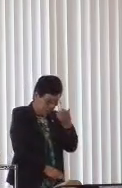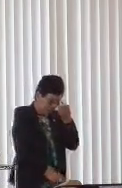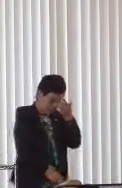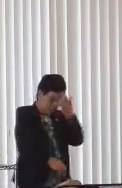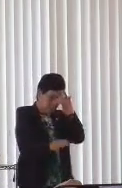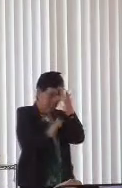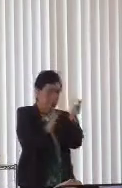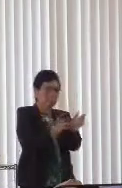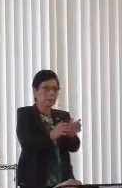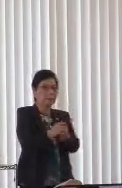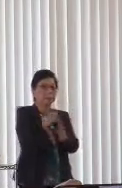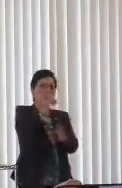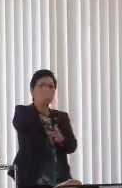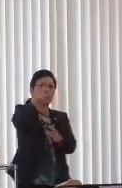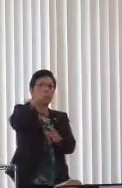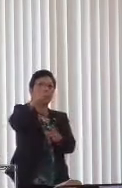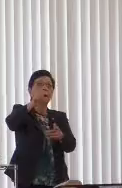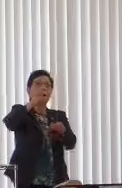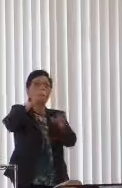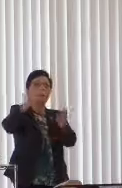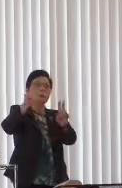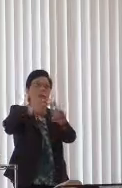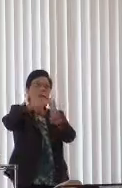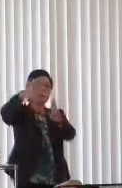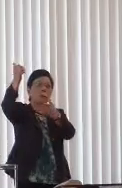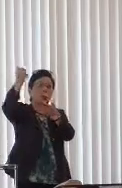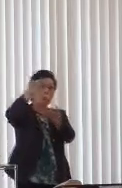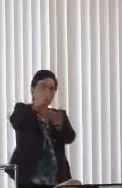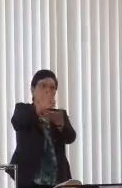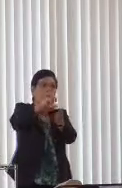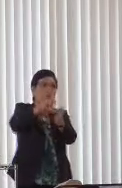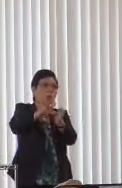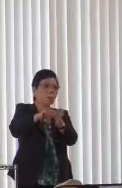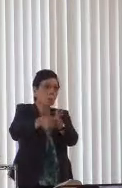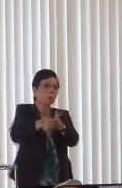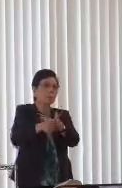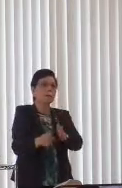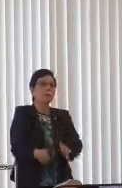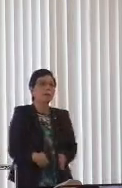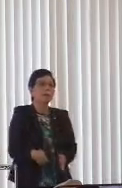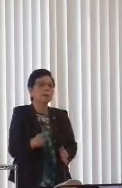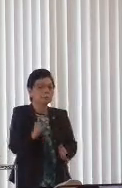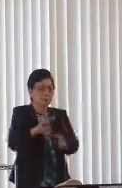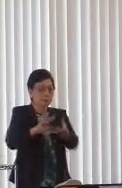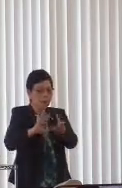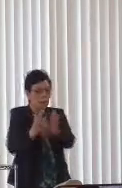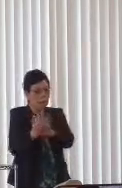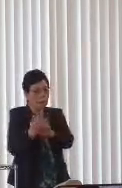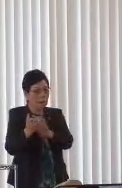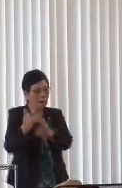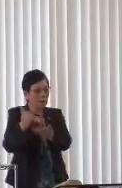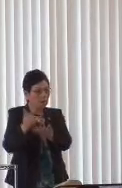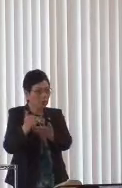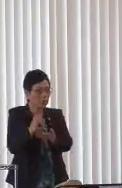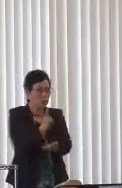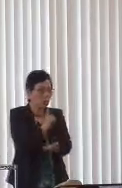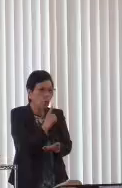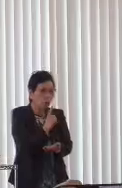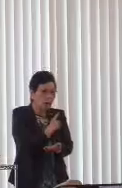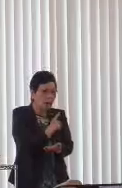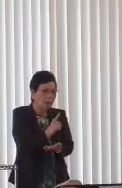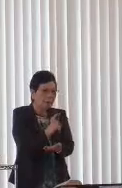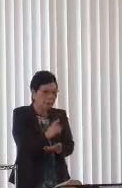イエス様がもう一度おいでになる時には、この例え話では花婿が、を